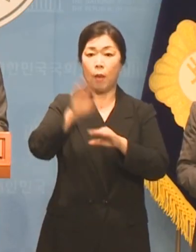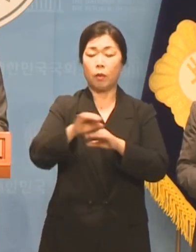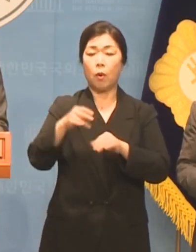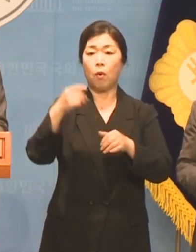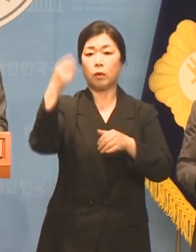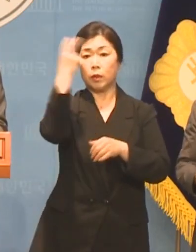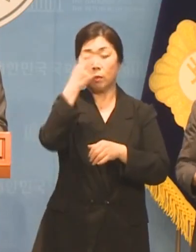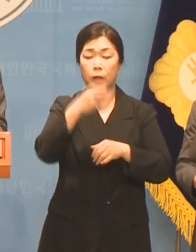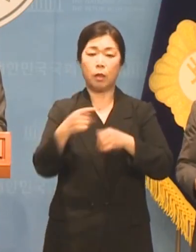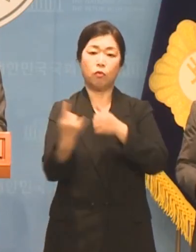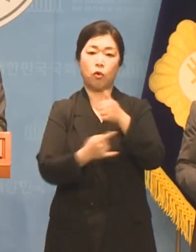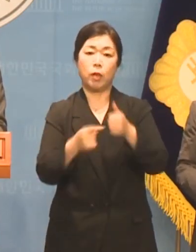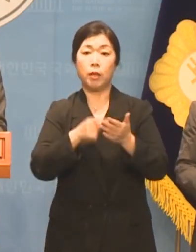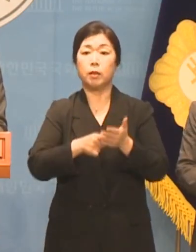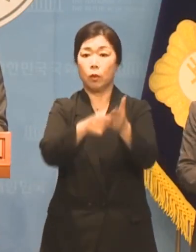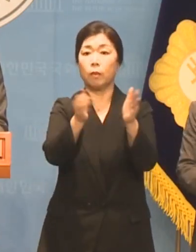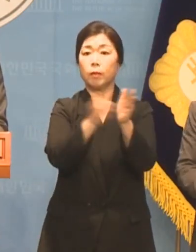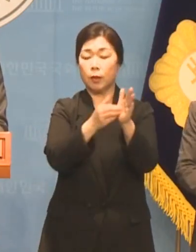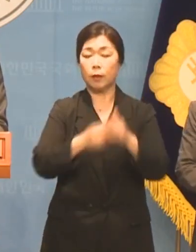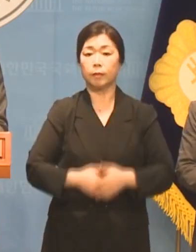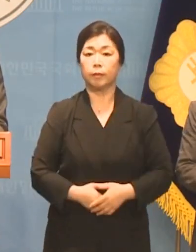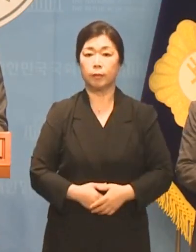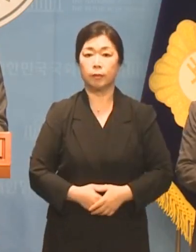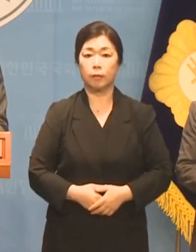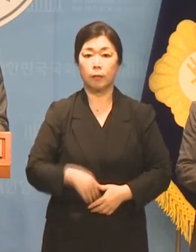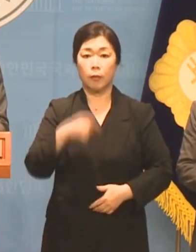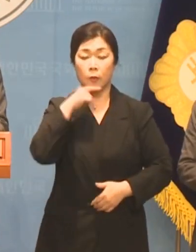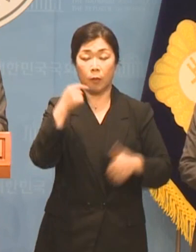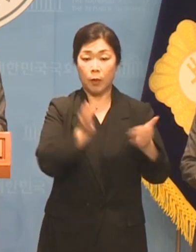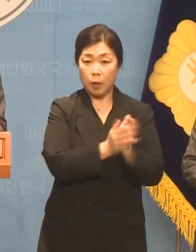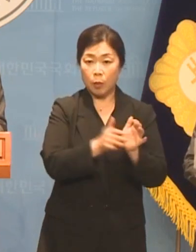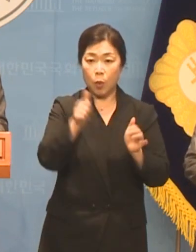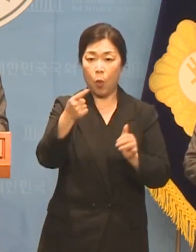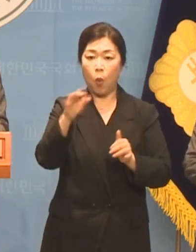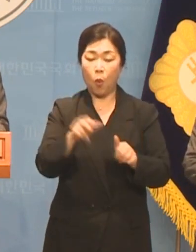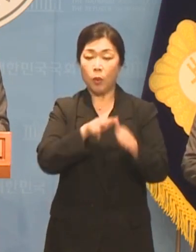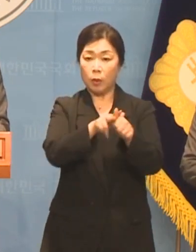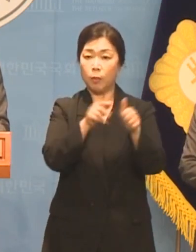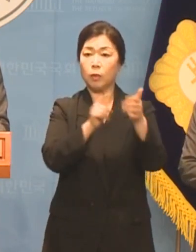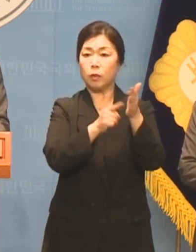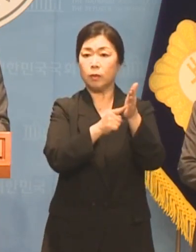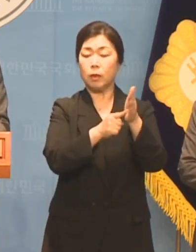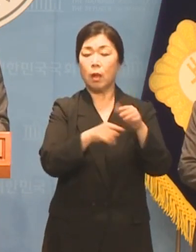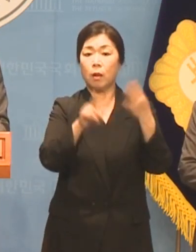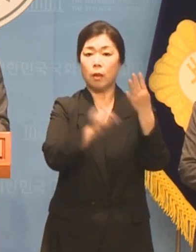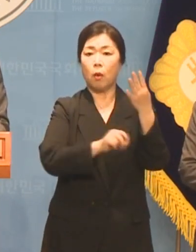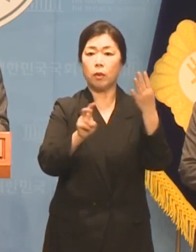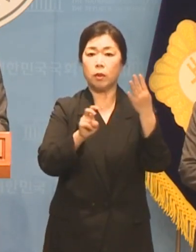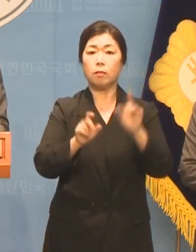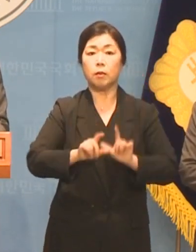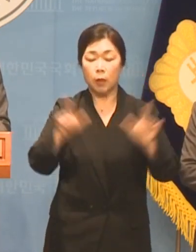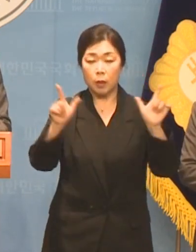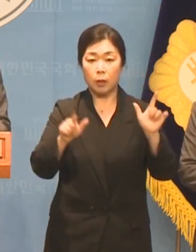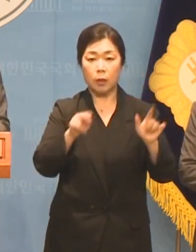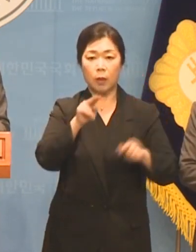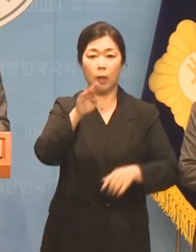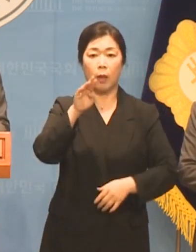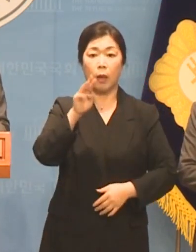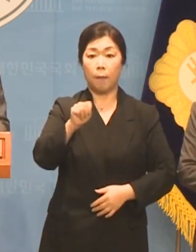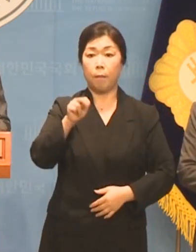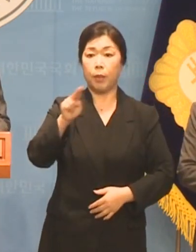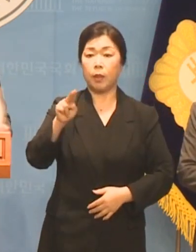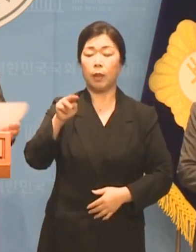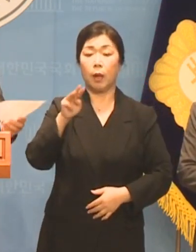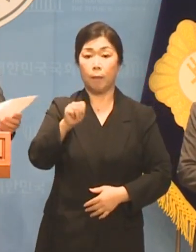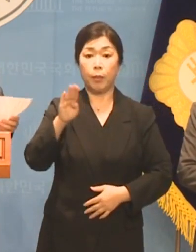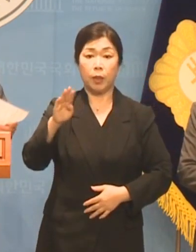선거방송심의위원회에 신고하였음을 밝힙니다. 국민의힘 홍준표 대선 경선 후보는 4월 22일 MBN 뉴스 7에